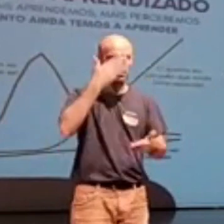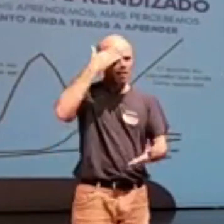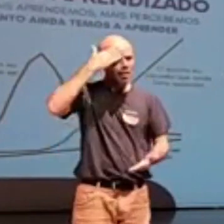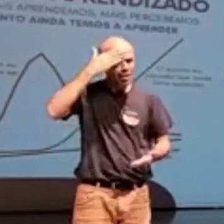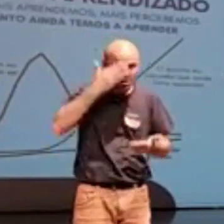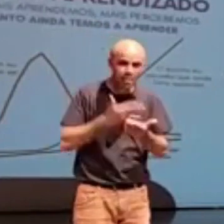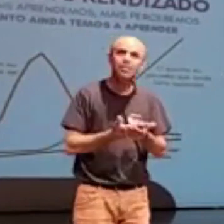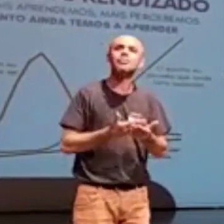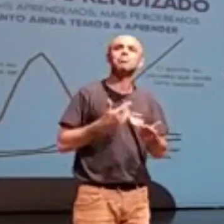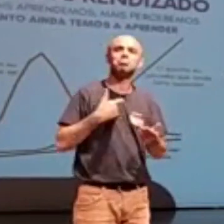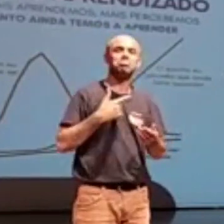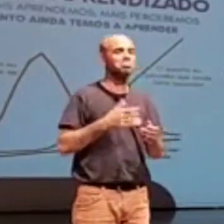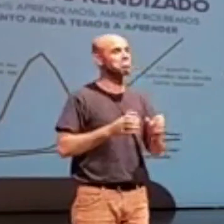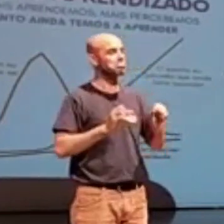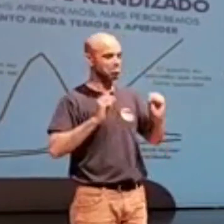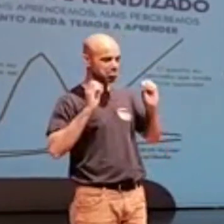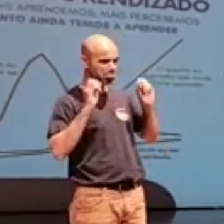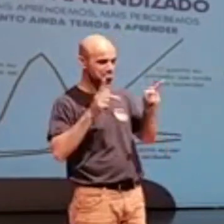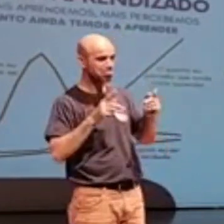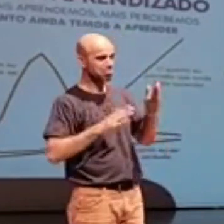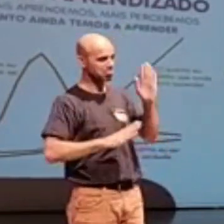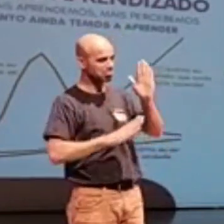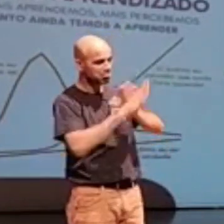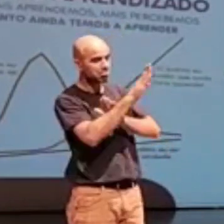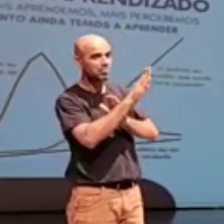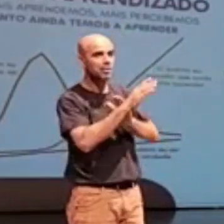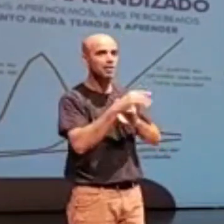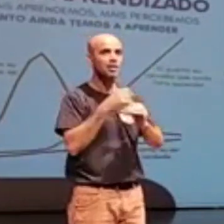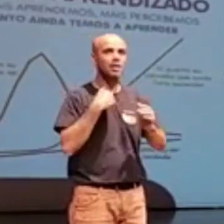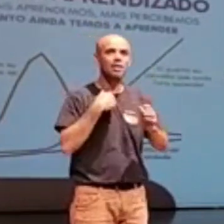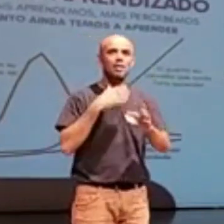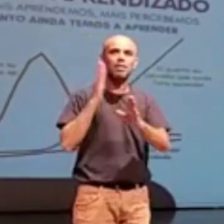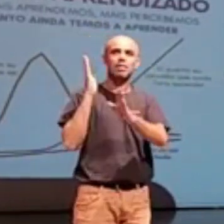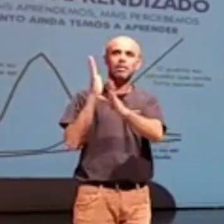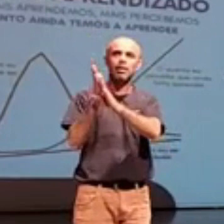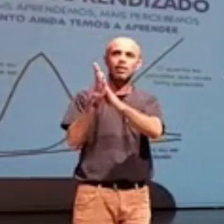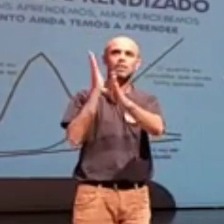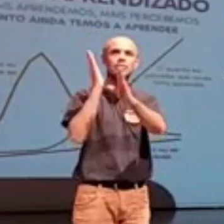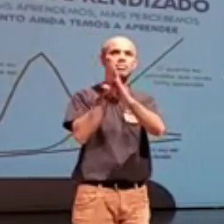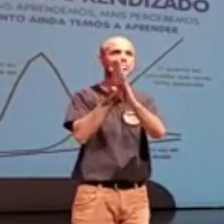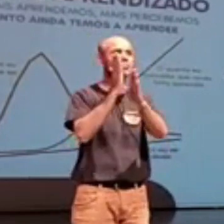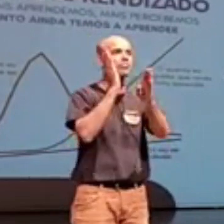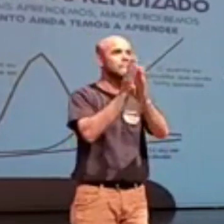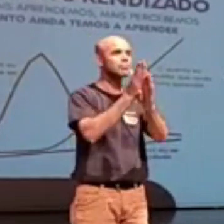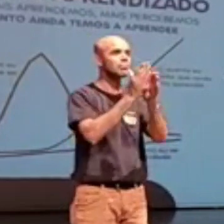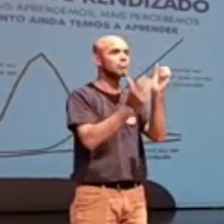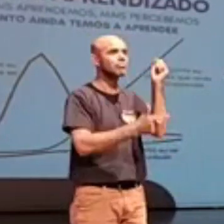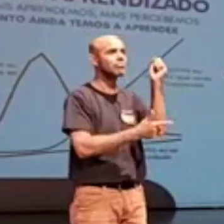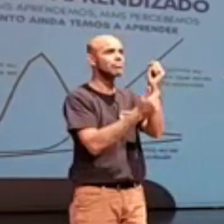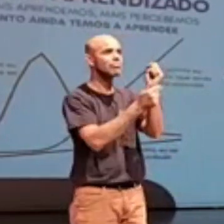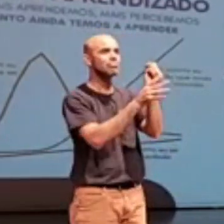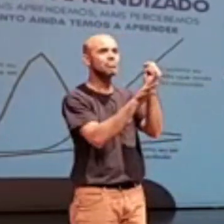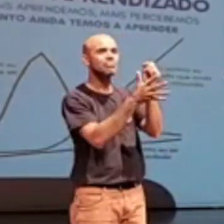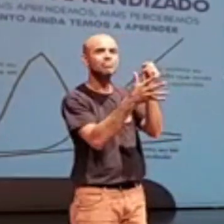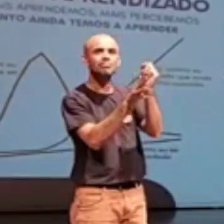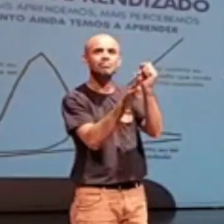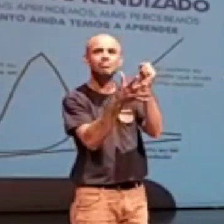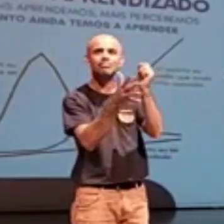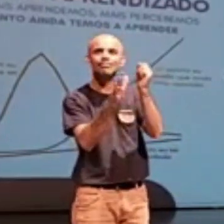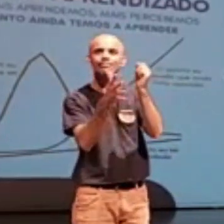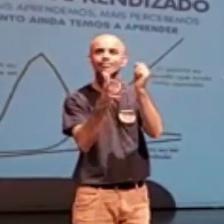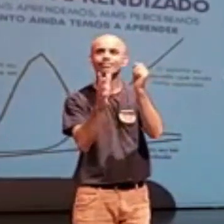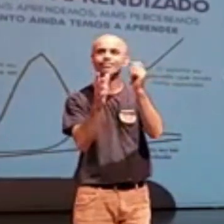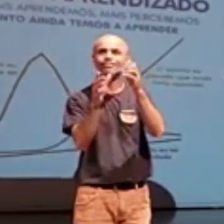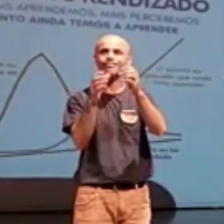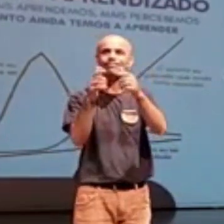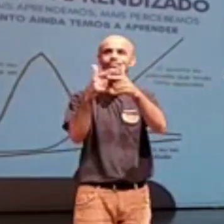cima. É impressionante. E aí ele vai se deparando com alguns casos que não ficam tão bons. E aquela moral vai abaixando.